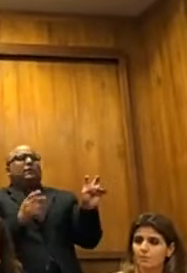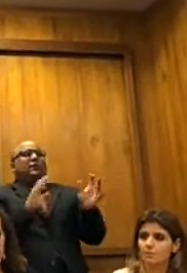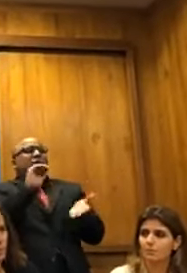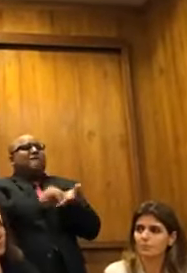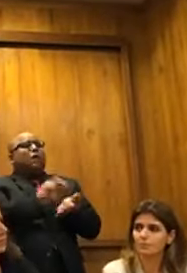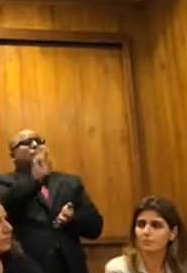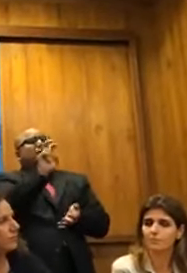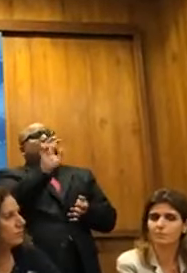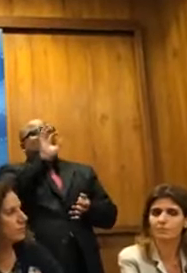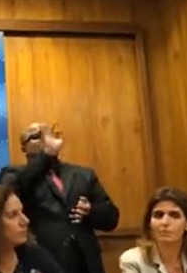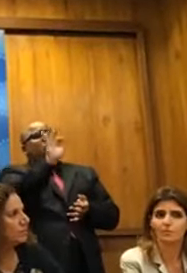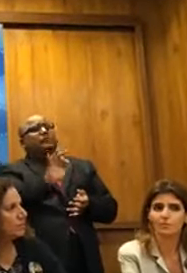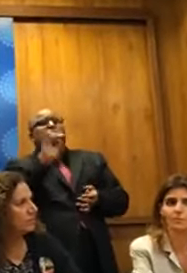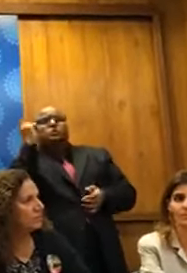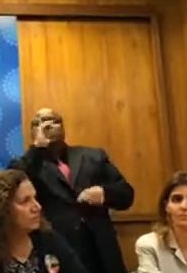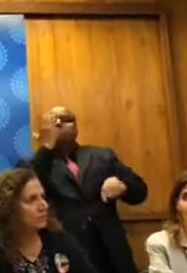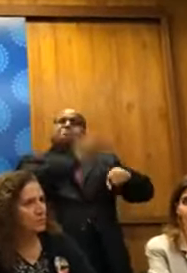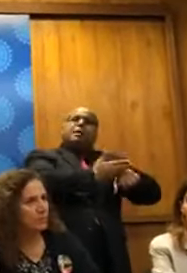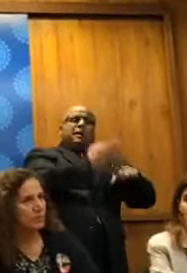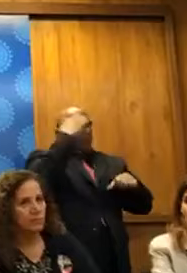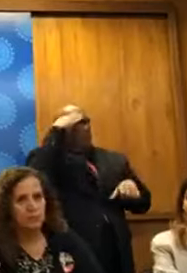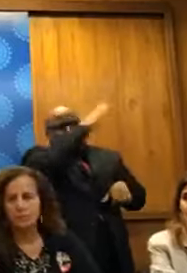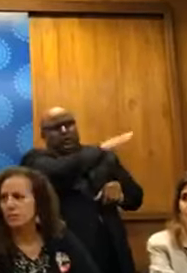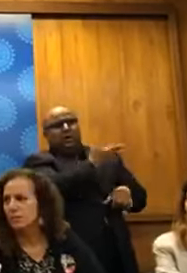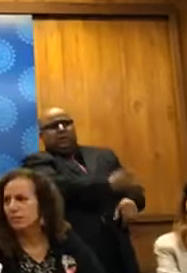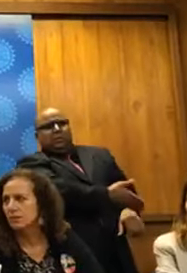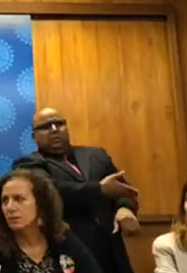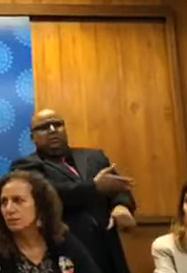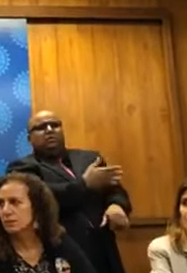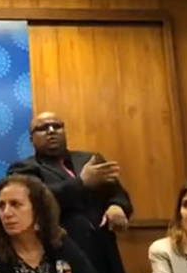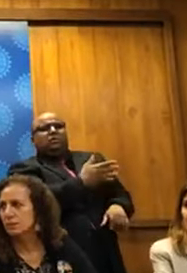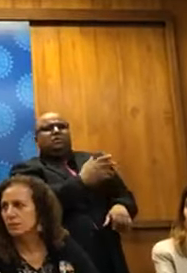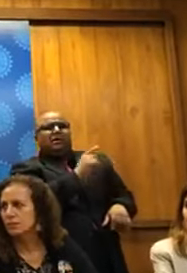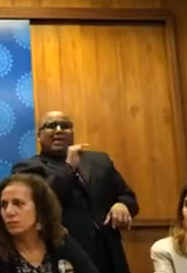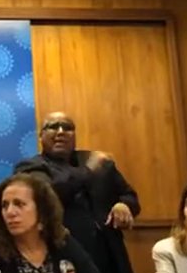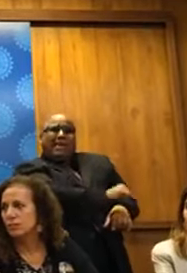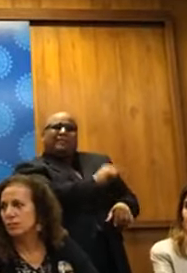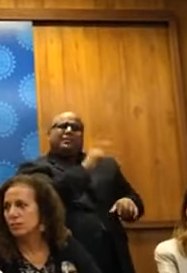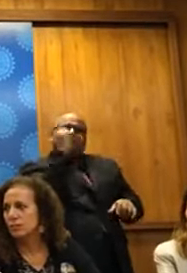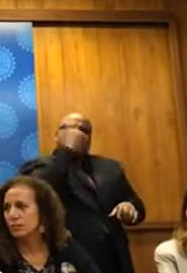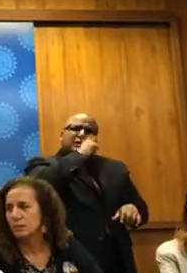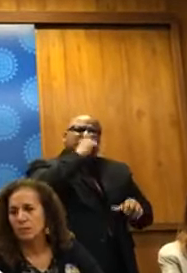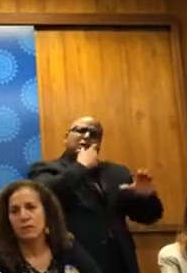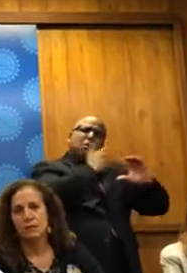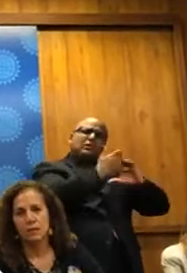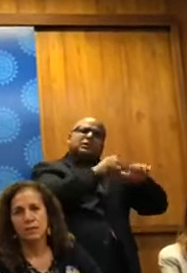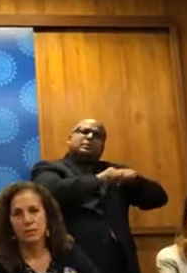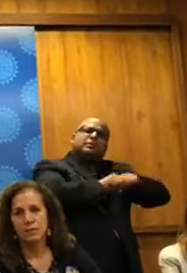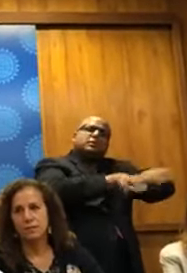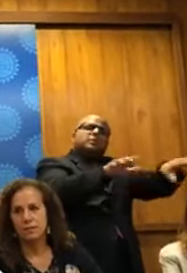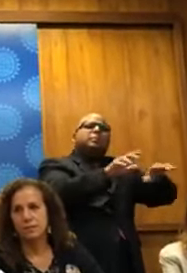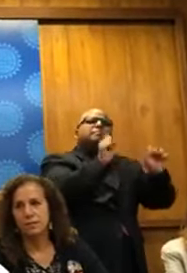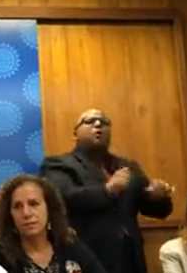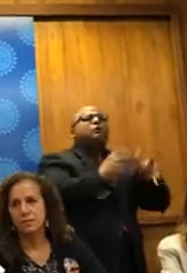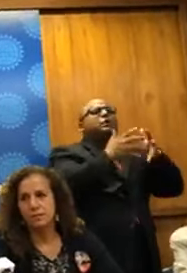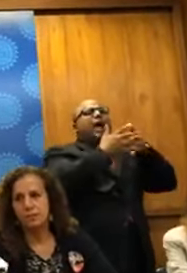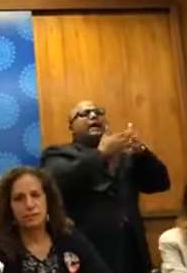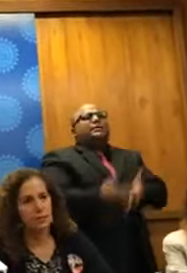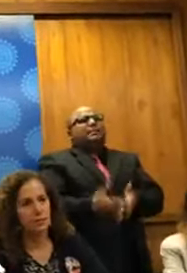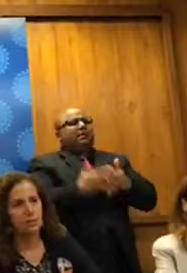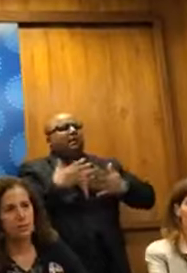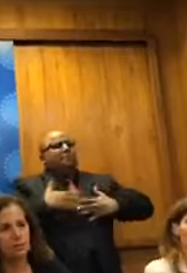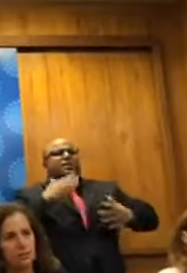5 pontos de vencer meu adversário. Uma ação ilegal como essa pode impedir uma trajetória